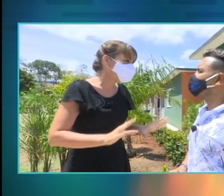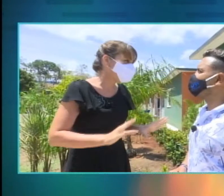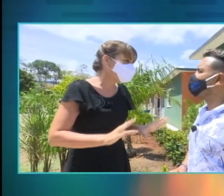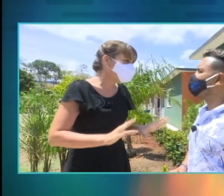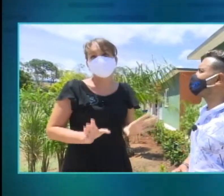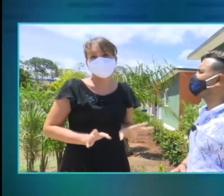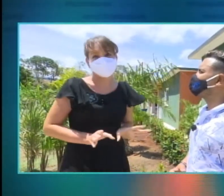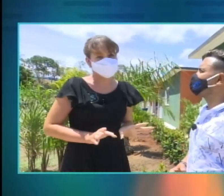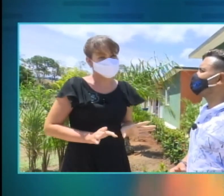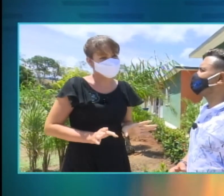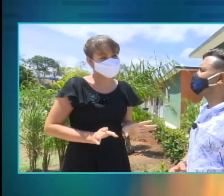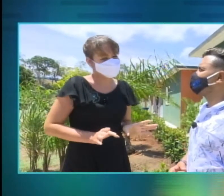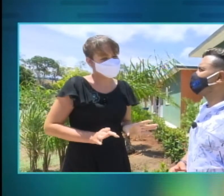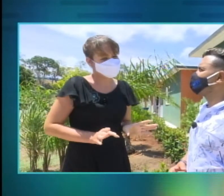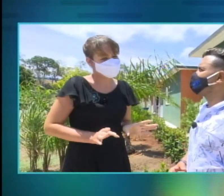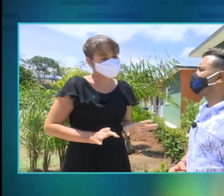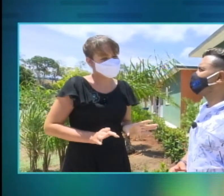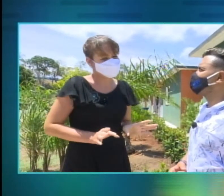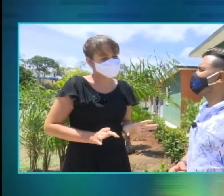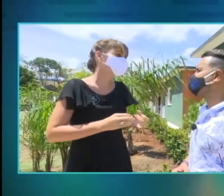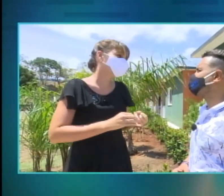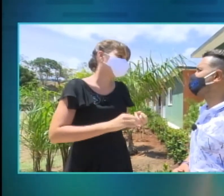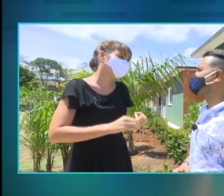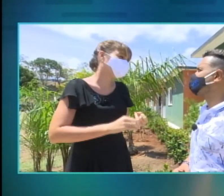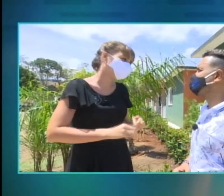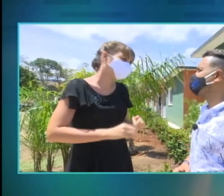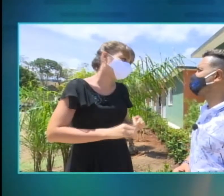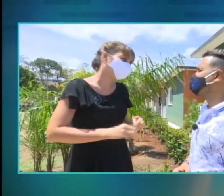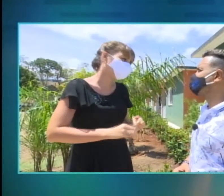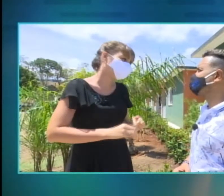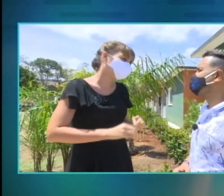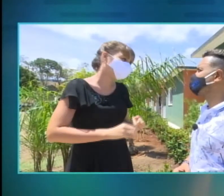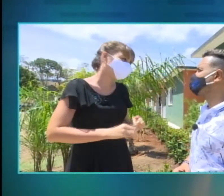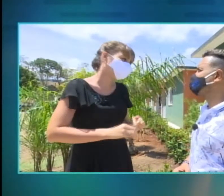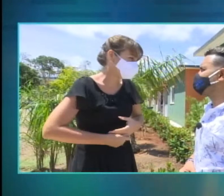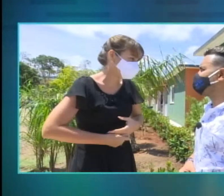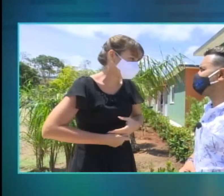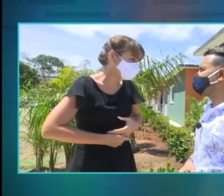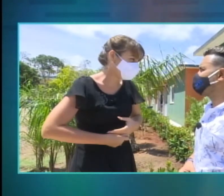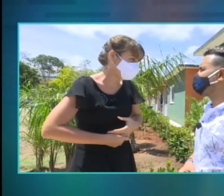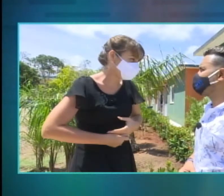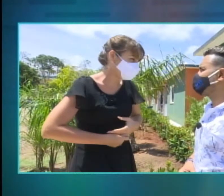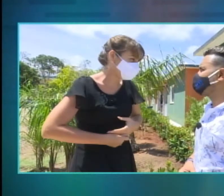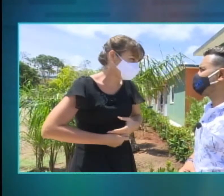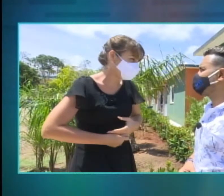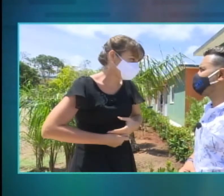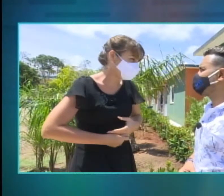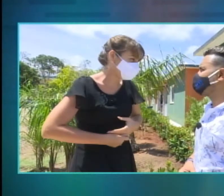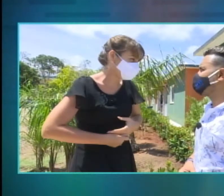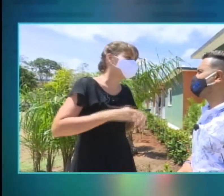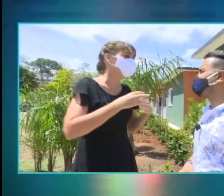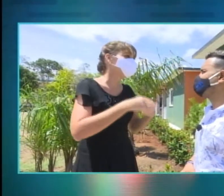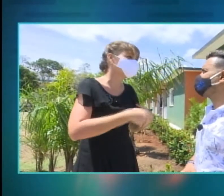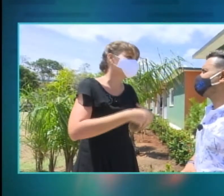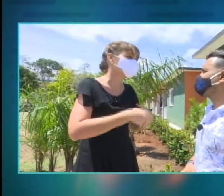Bueno, turismo de naturaleza, por supuesto. Estamos hablando de Viñales, estamos hablando de las terrazas, estamos hablando también de